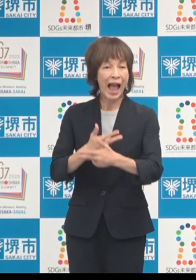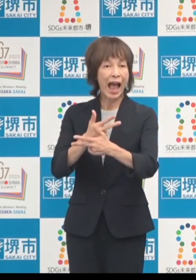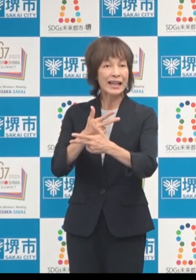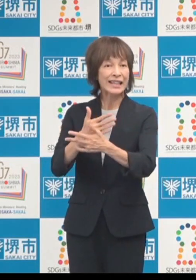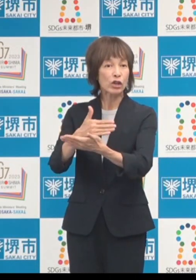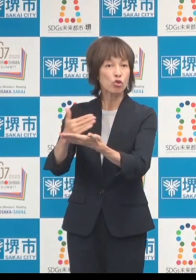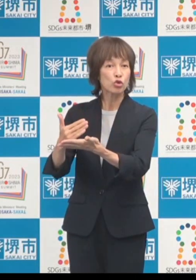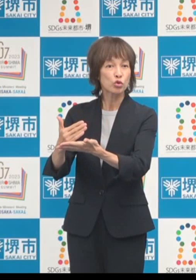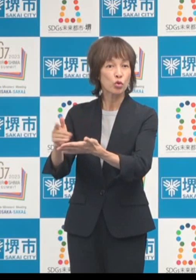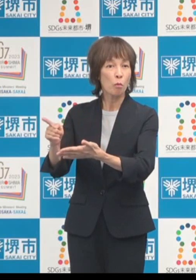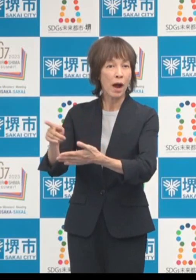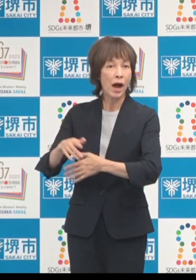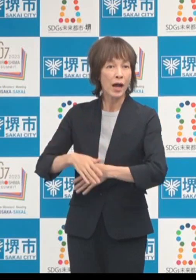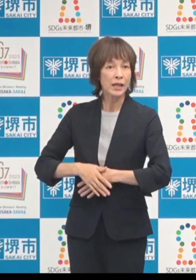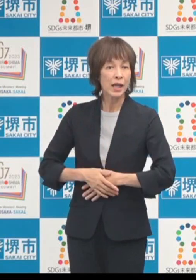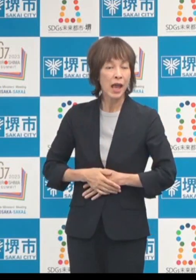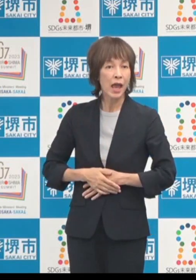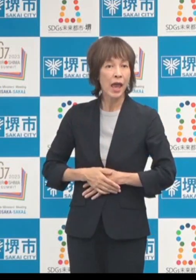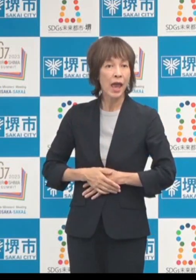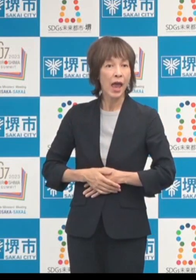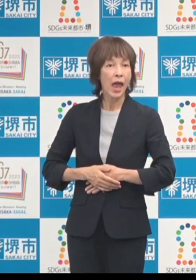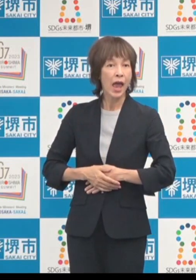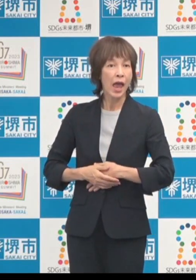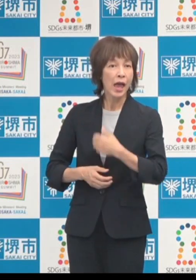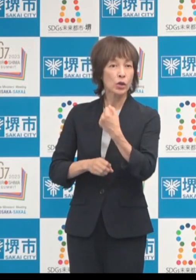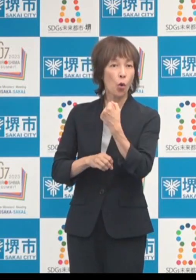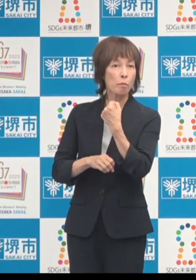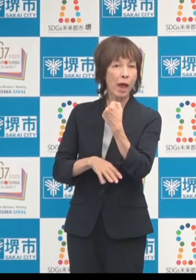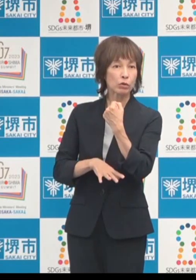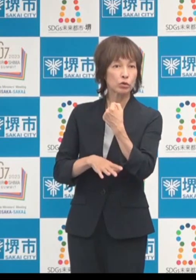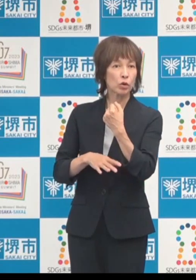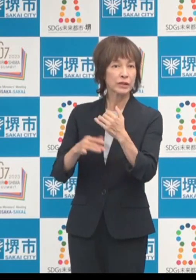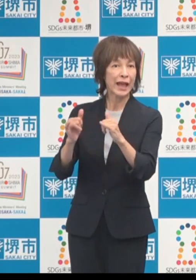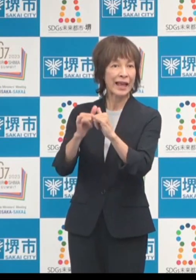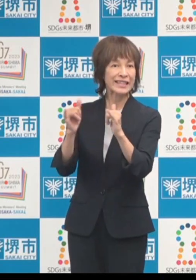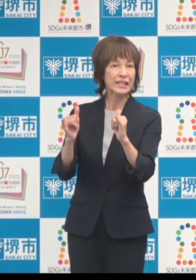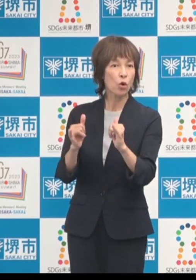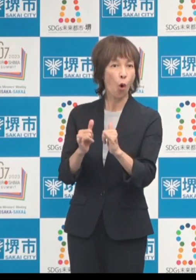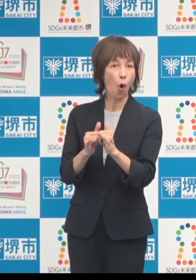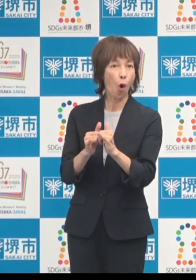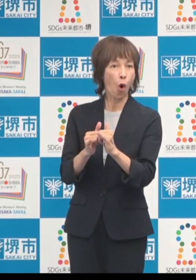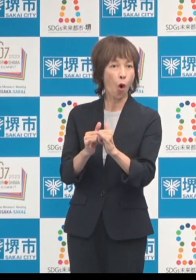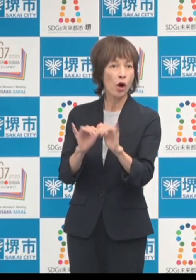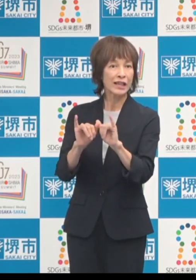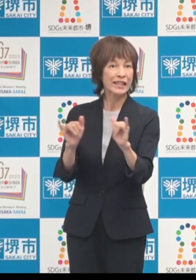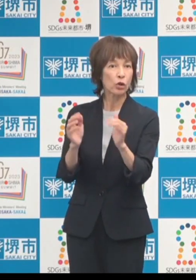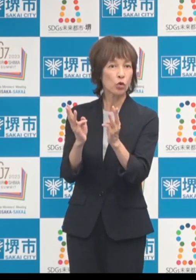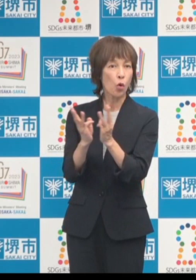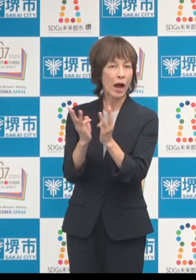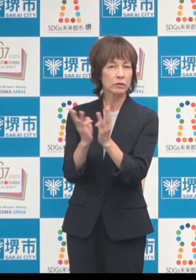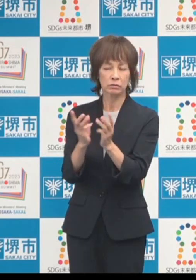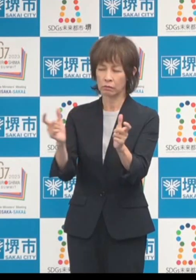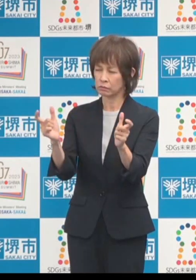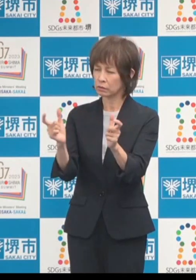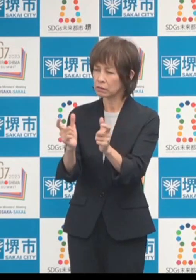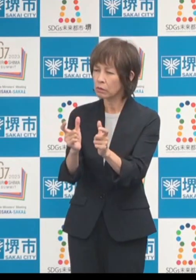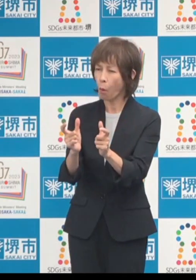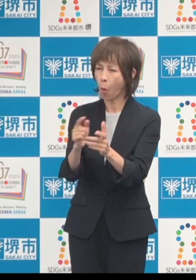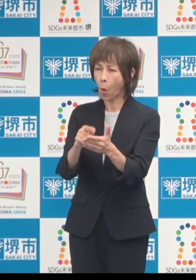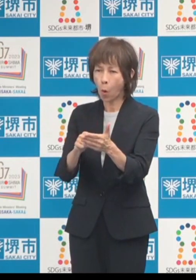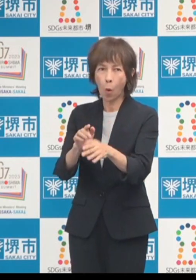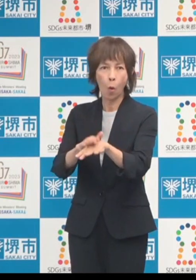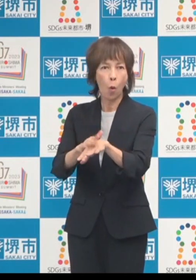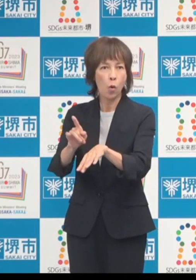合は文脈としてこの人口の減少対策という意味